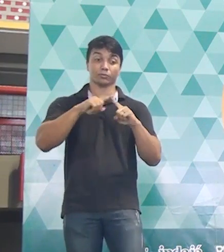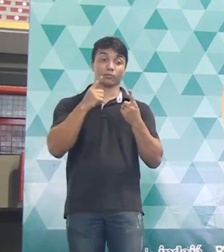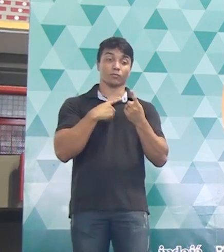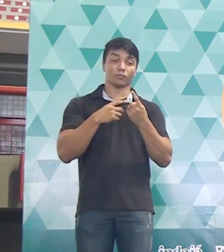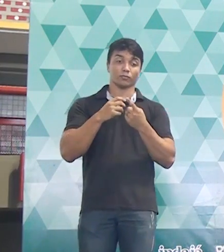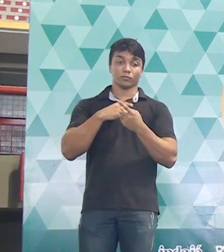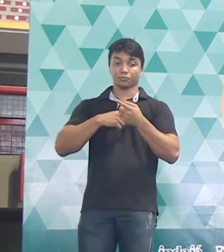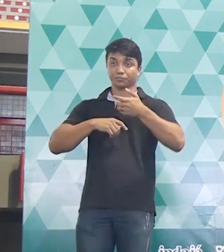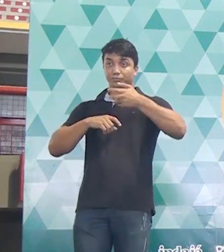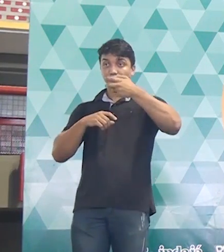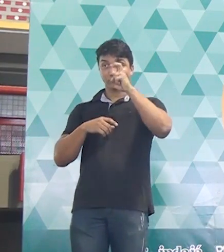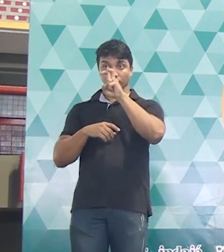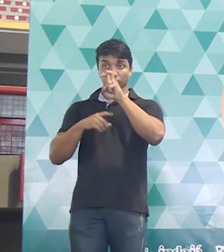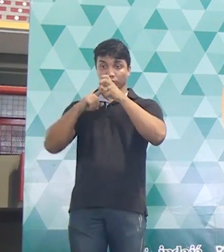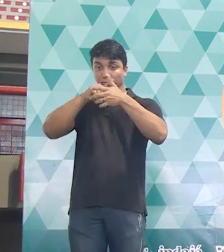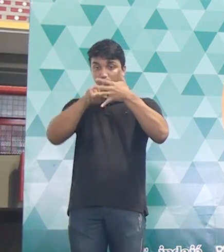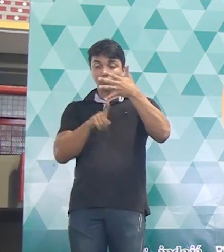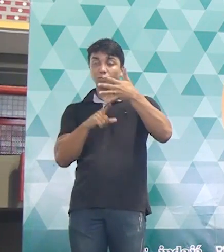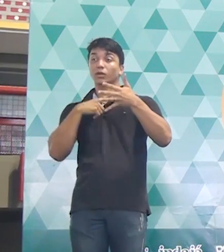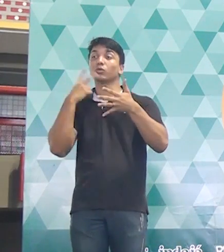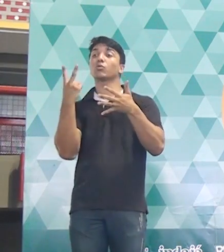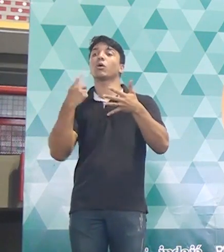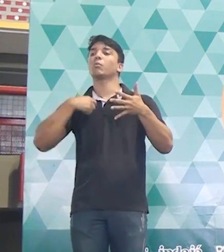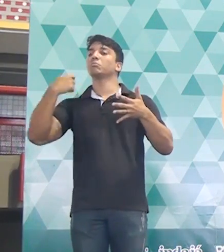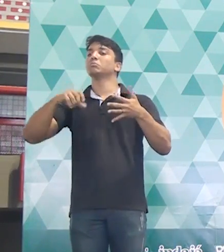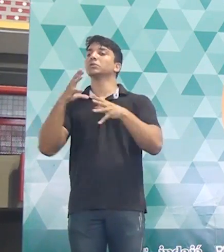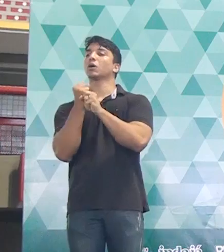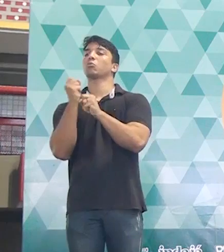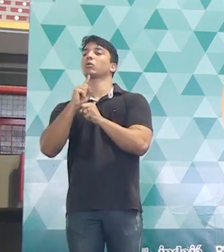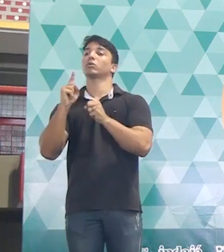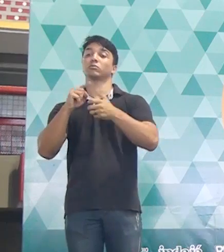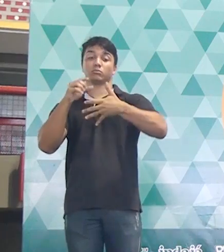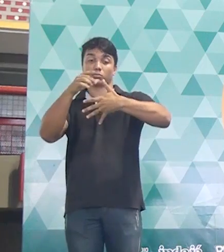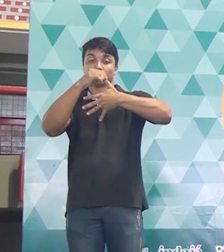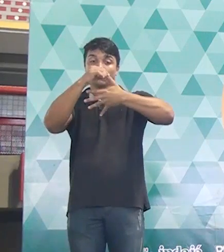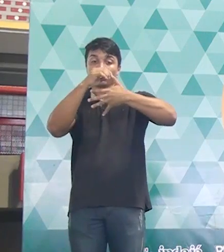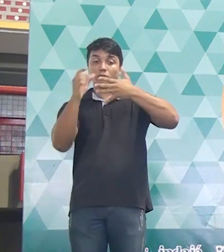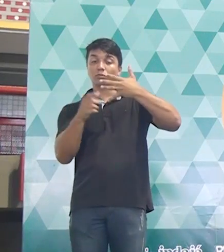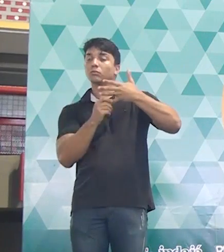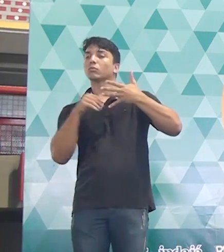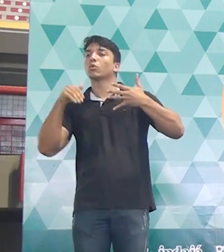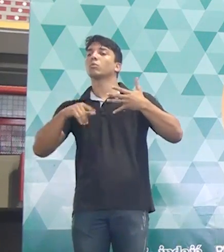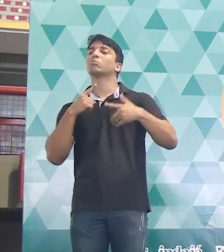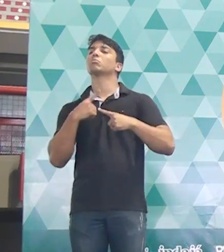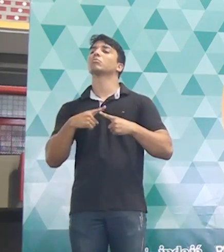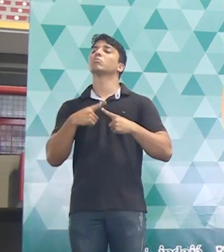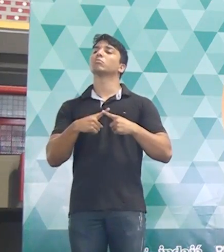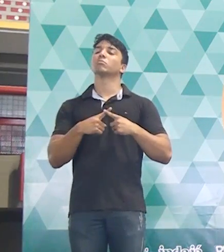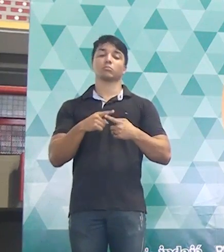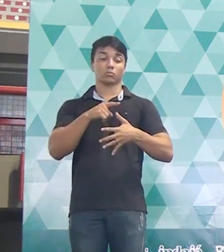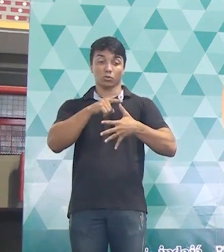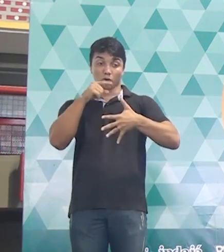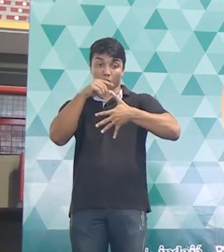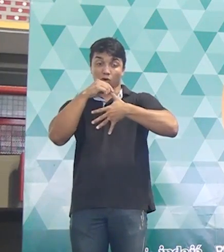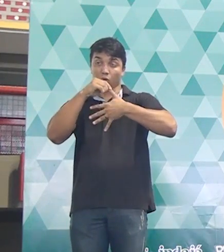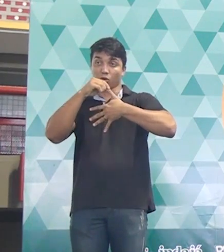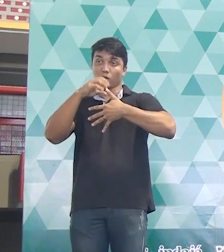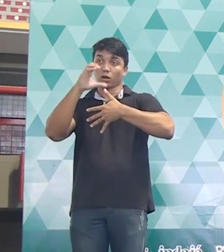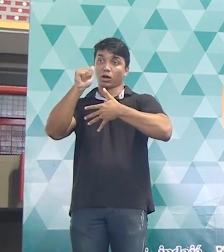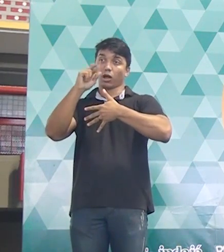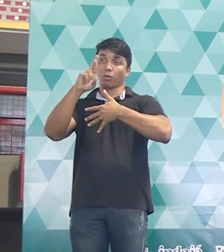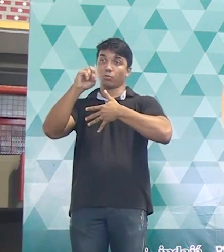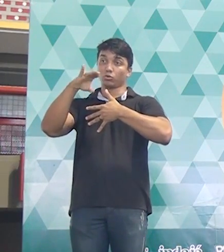5, tem 2 que eu não preciso fazer o cálculo. O primeiro e o último. Companheiros, tanto o ácido